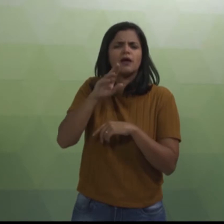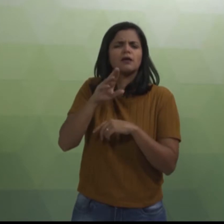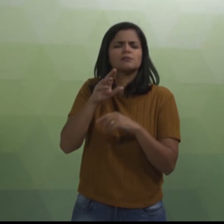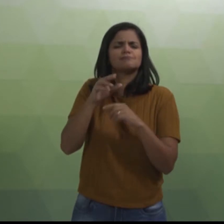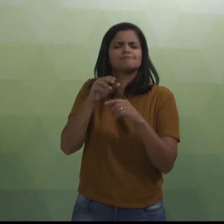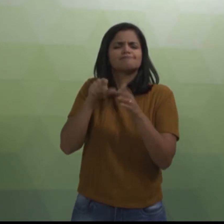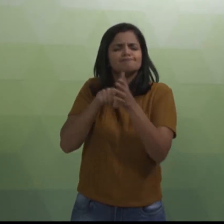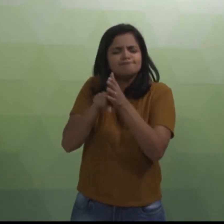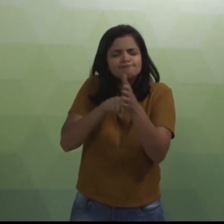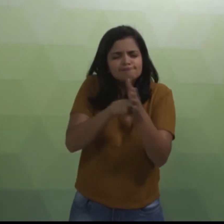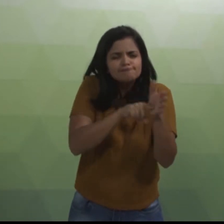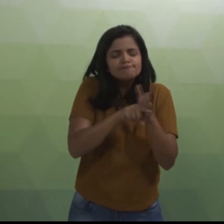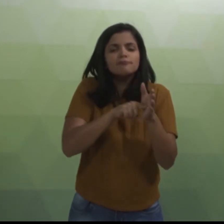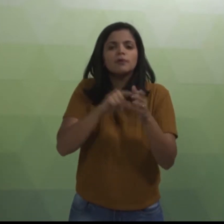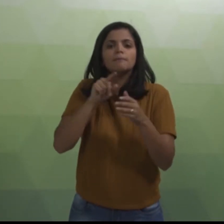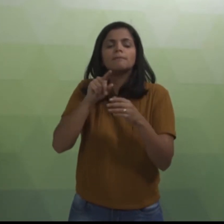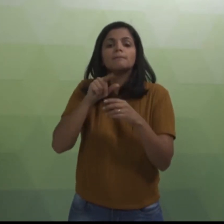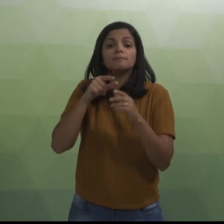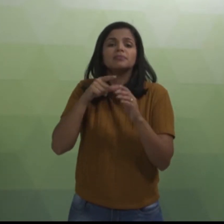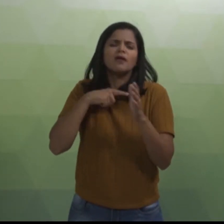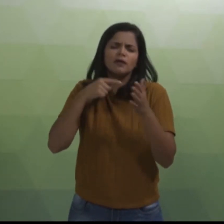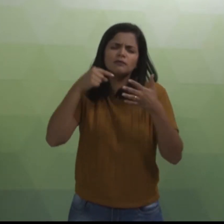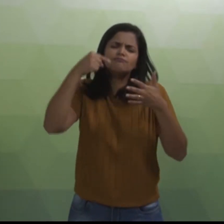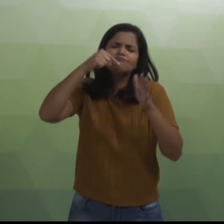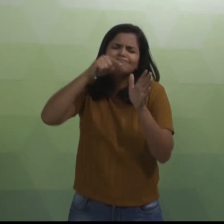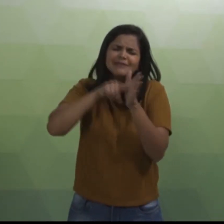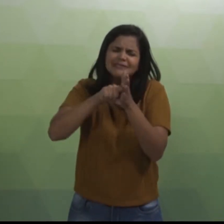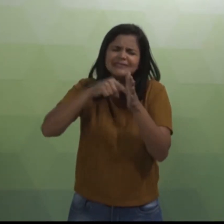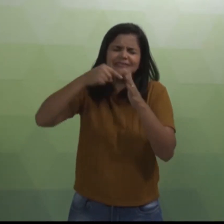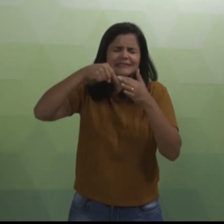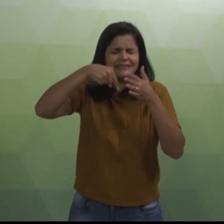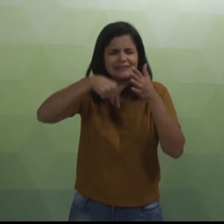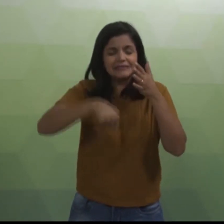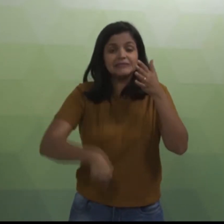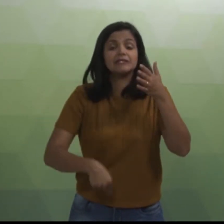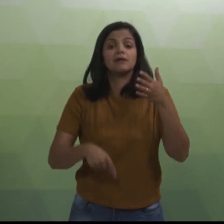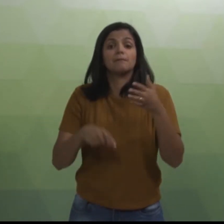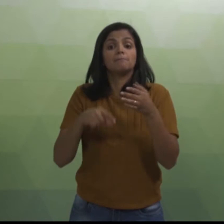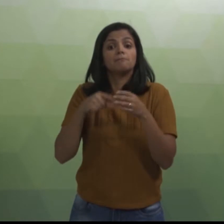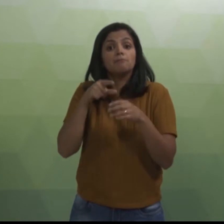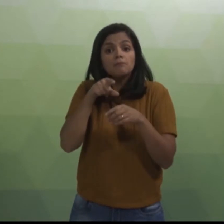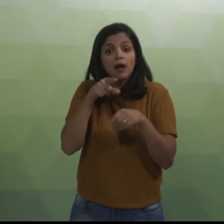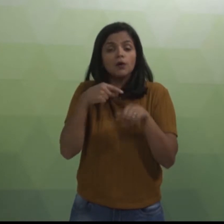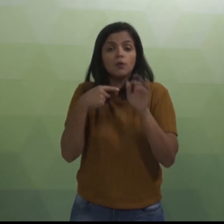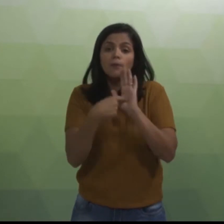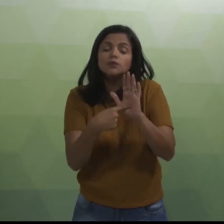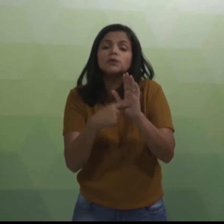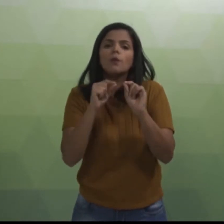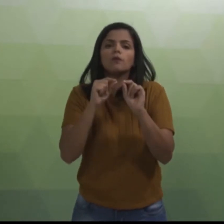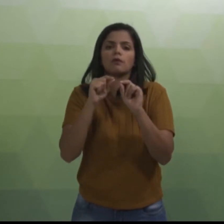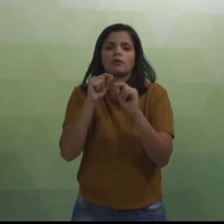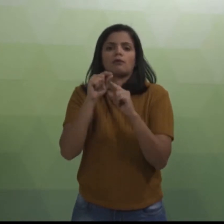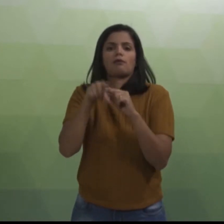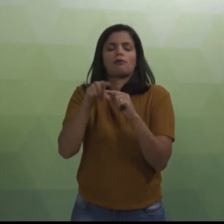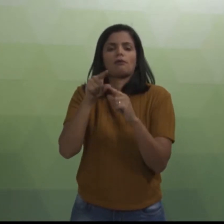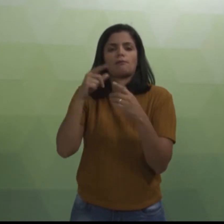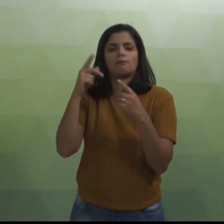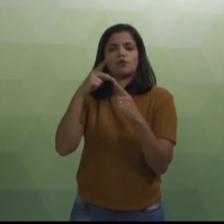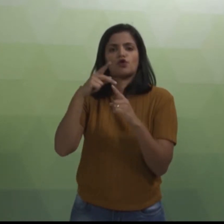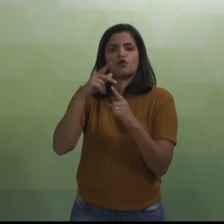Então, o autor, em suas pesquisas, ele aprofundou a respeito do deítico, a questão dos